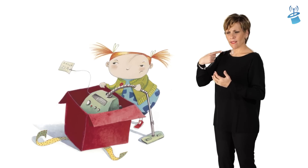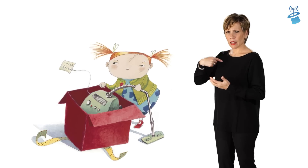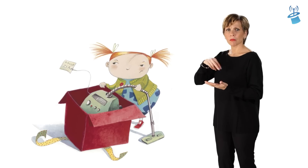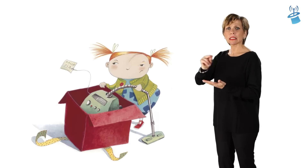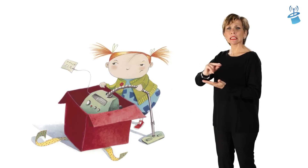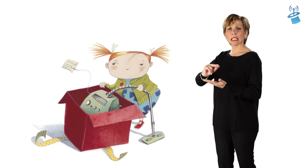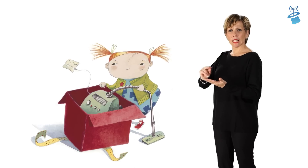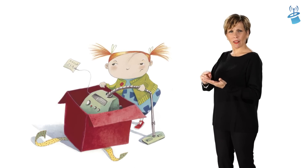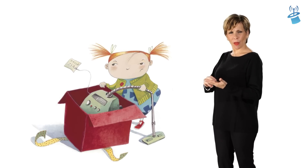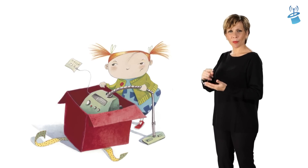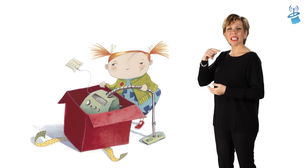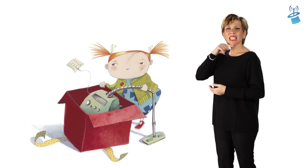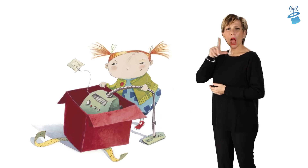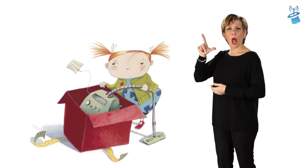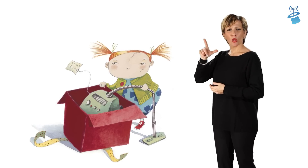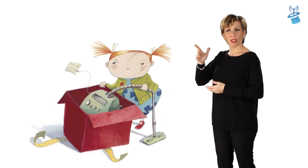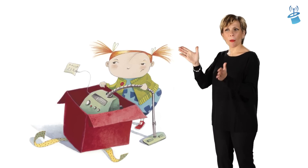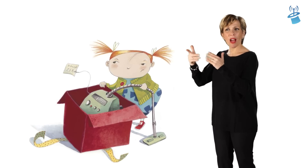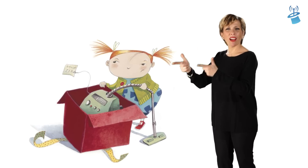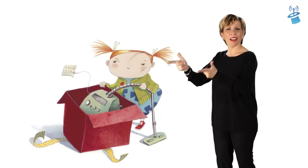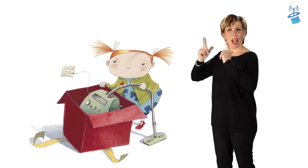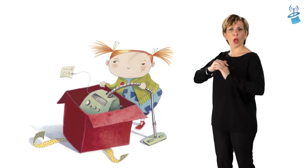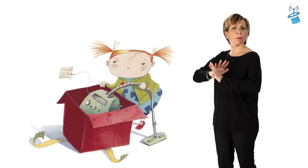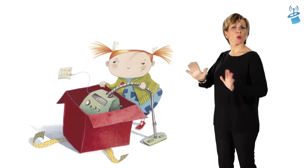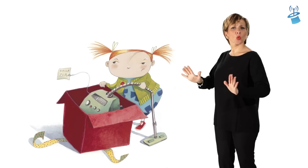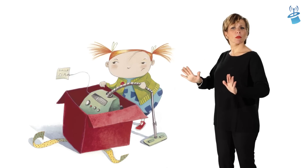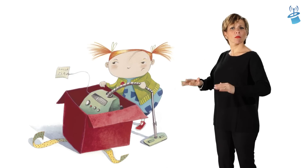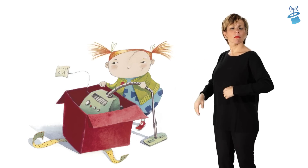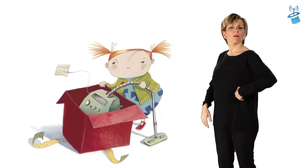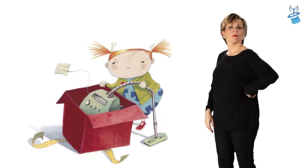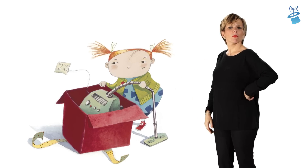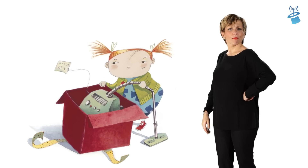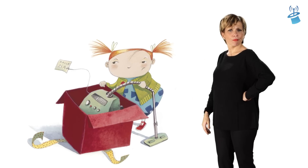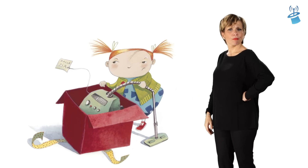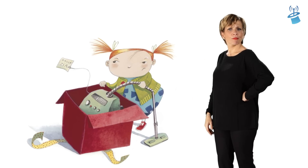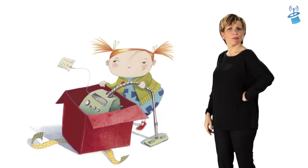Scriverò a Babbo Natale che i regali da parte della zia Lucilla non me li porti più.